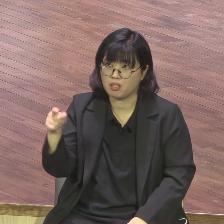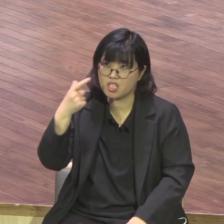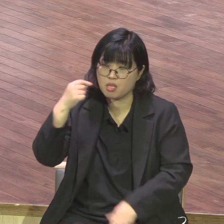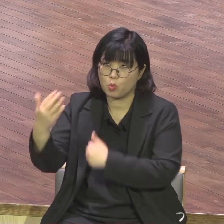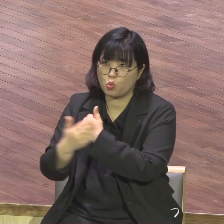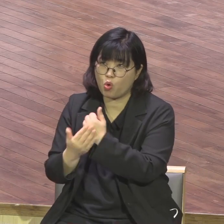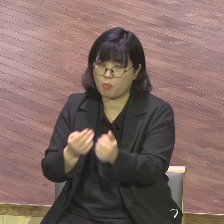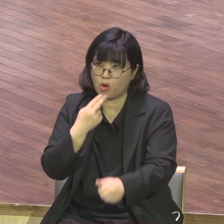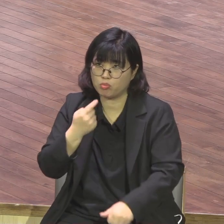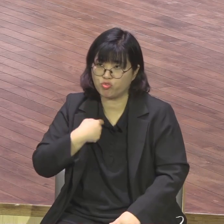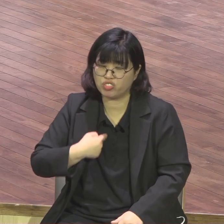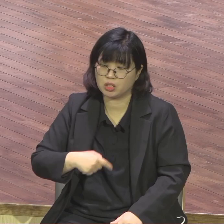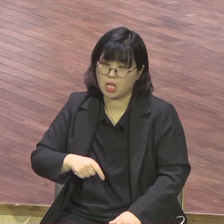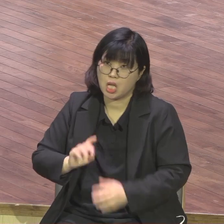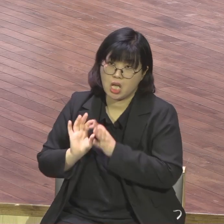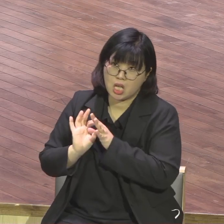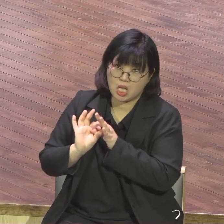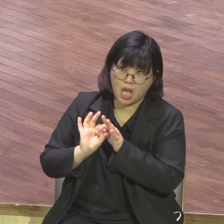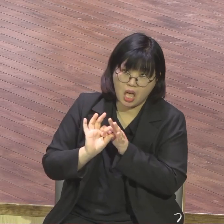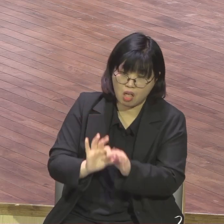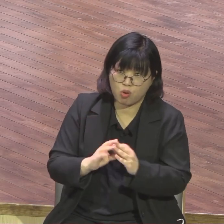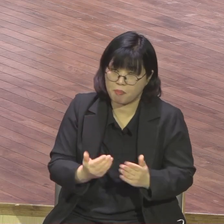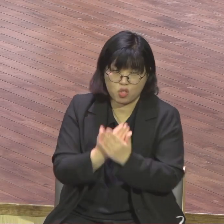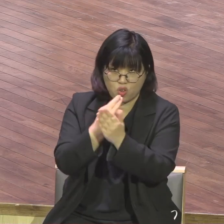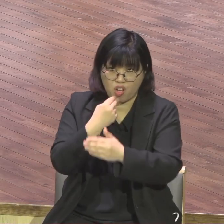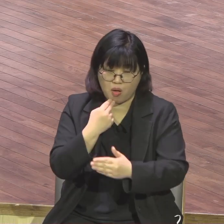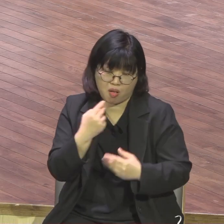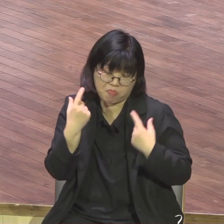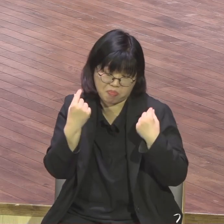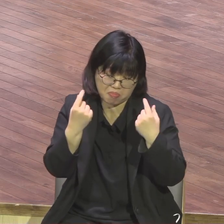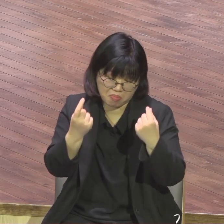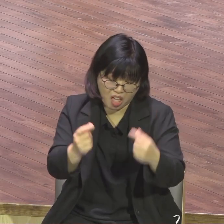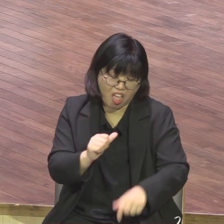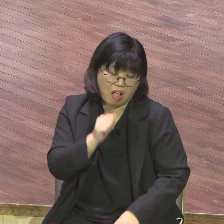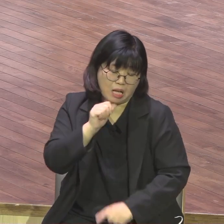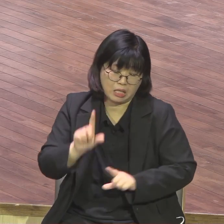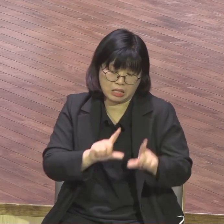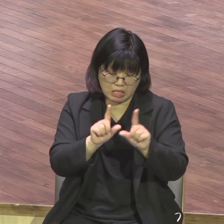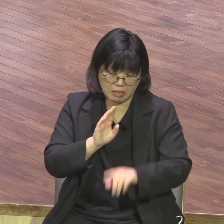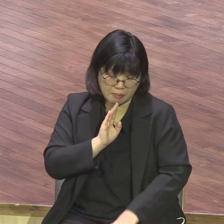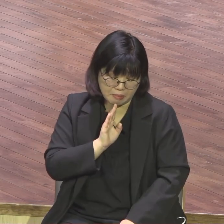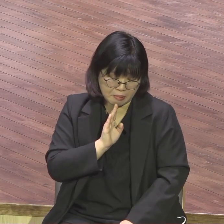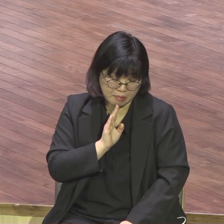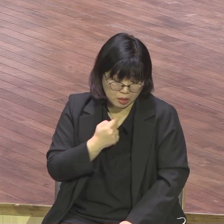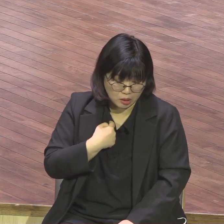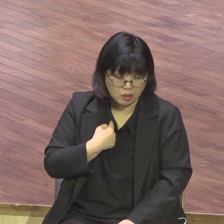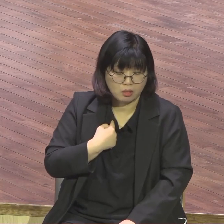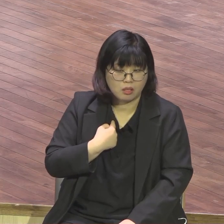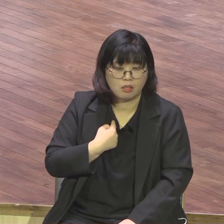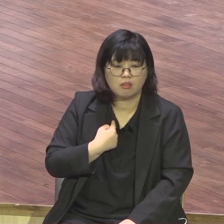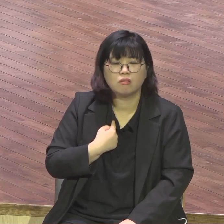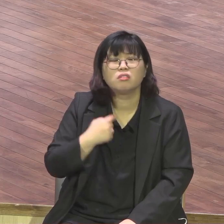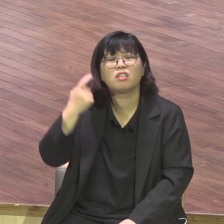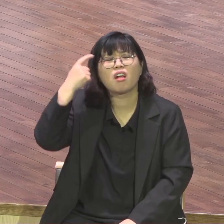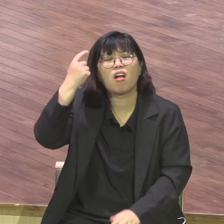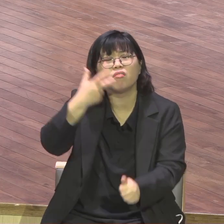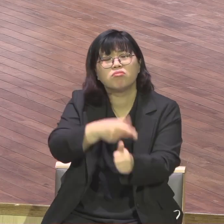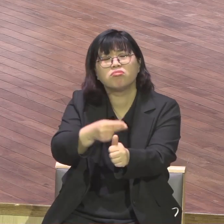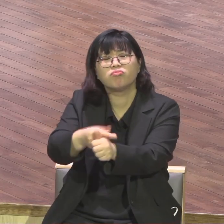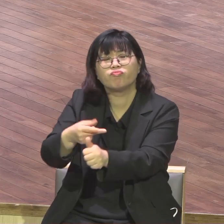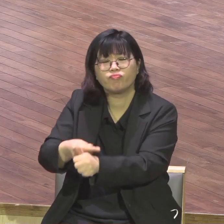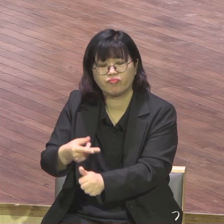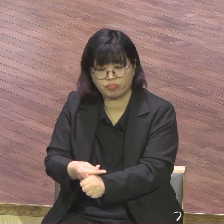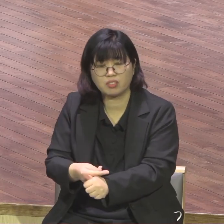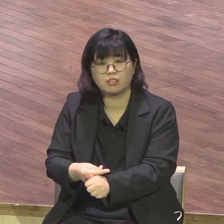적이 없어요. 일본 놈들은 막 죽기 사기로 그냥 막 미국까지 챙기겠다고 저 러시아까지 저 중국까지 다